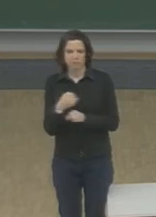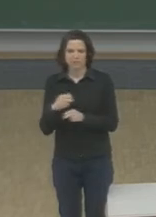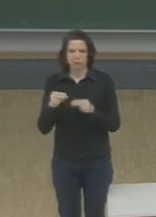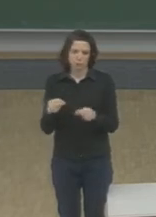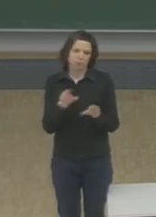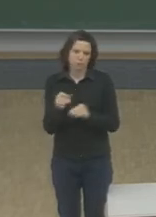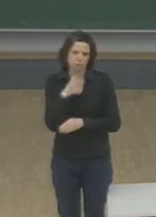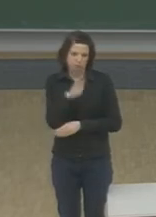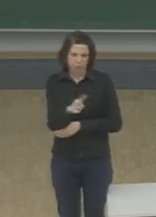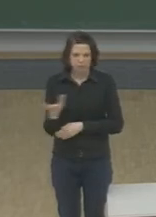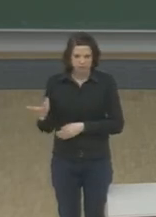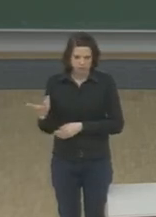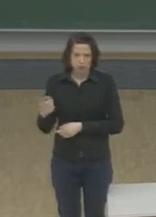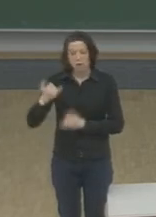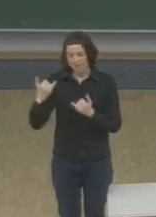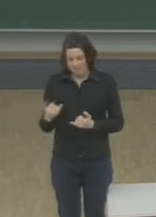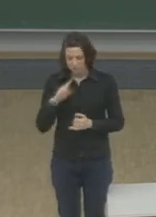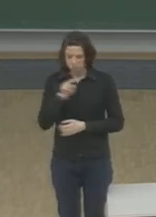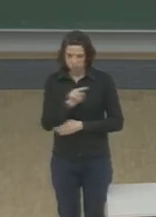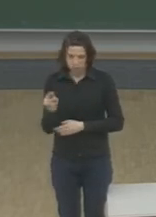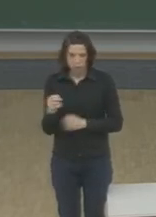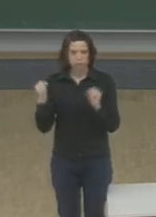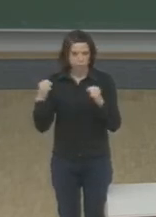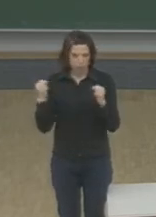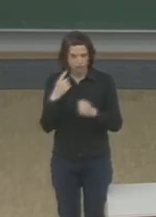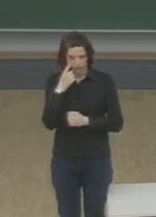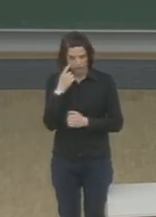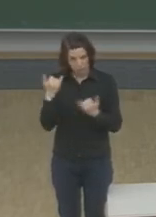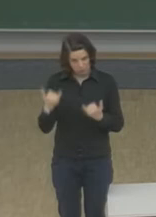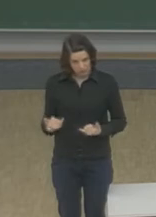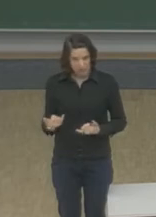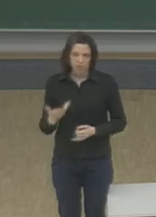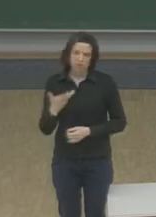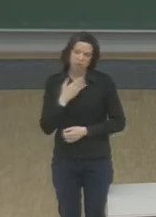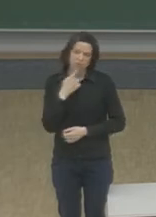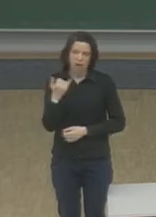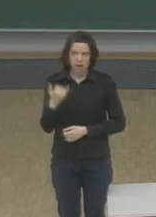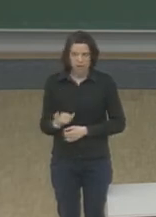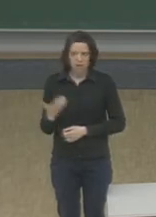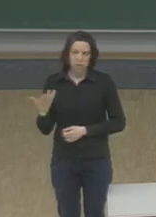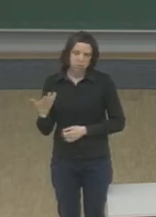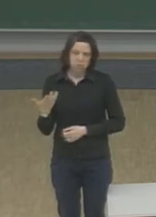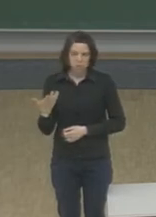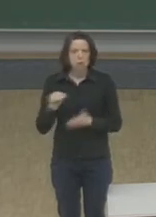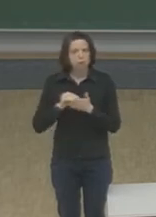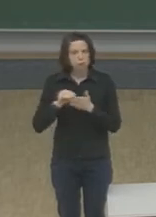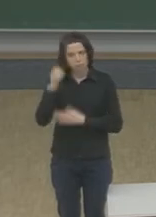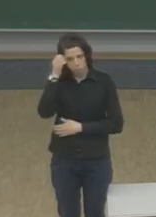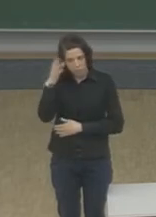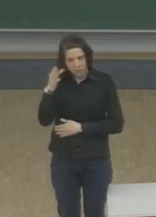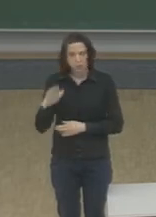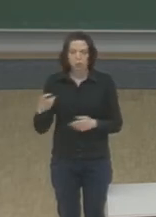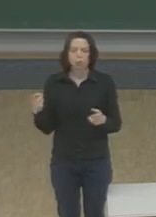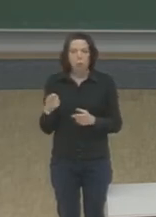Andererseits, wenn man jetzt wieder guckt, was hat sich vielleicht eher konsensuell entwickelt, würde ich es schon als Konsens ansehen, dass schulische Bildungs-